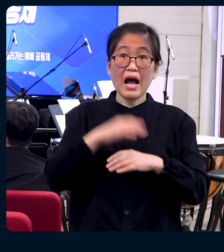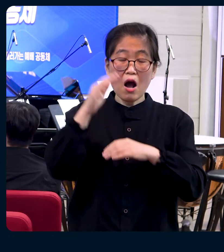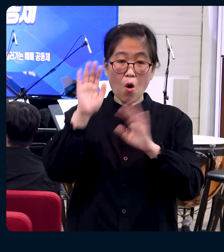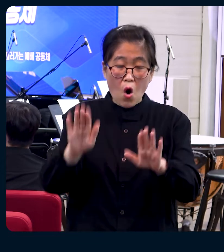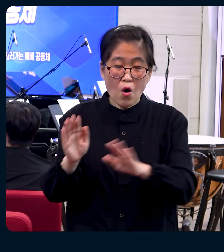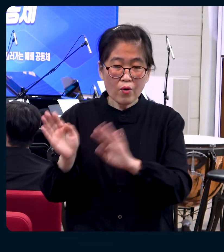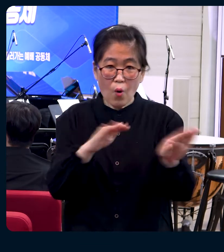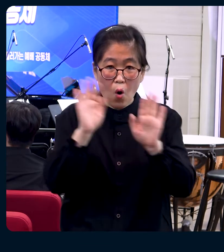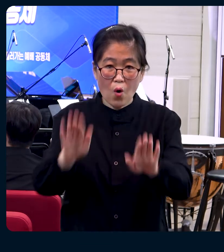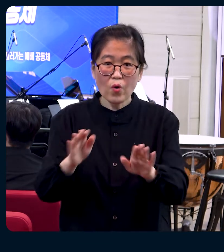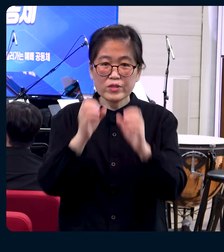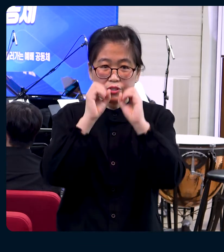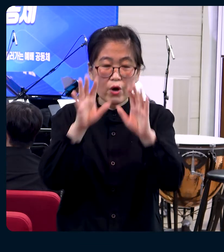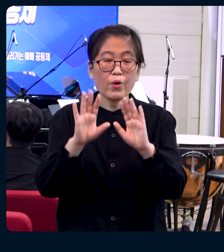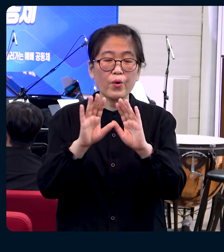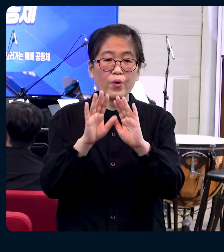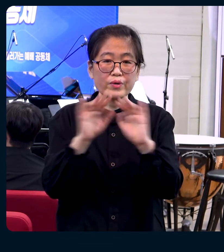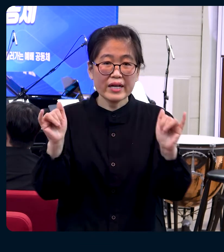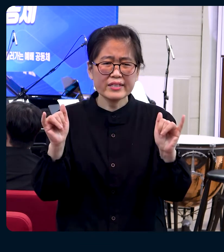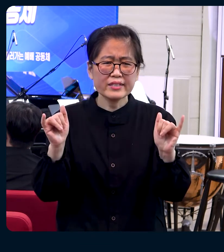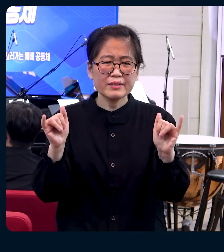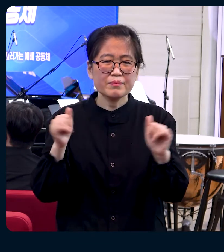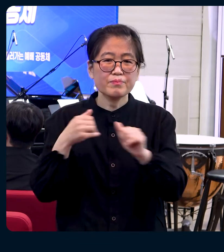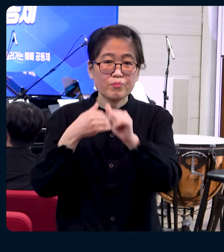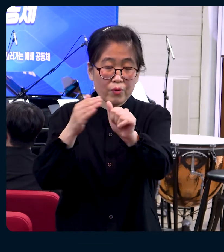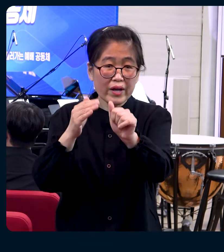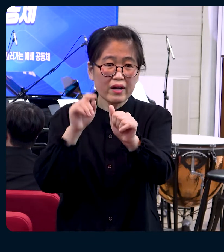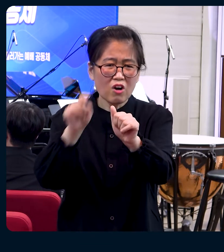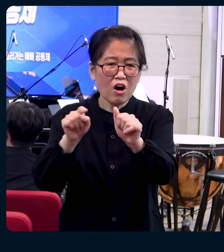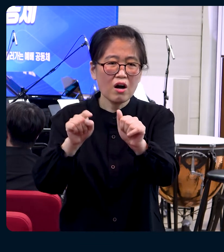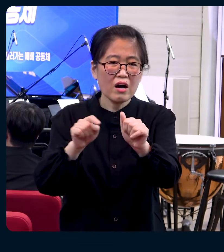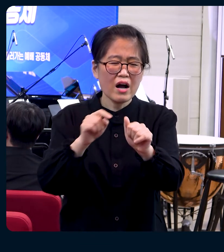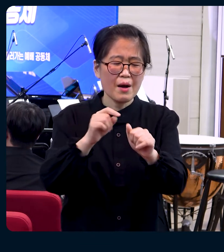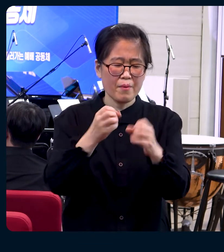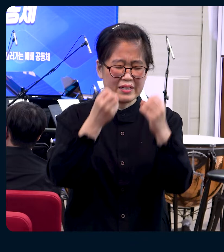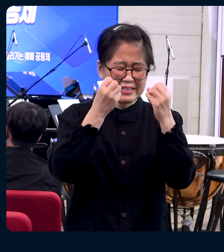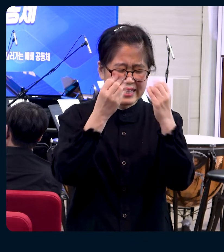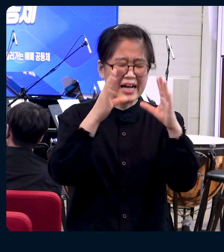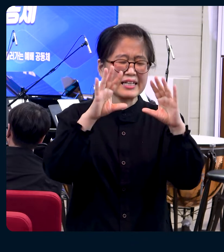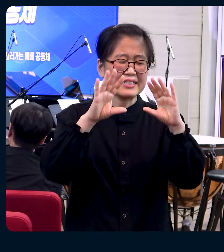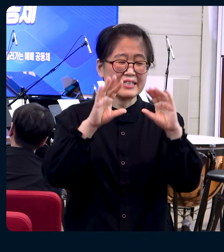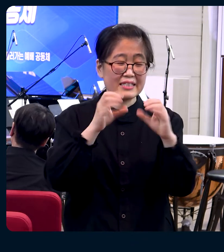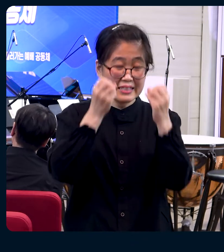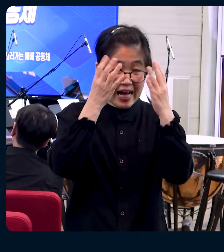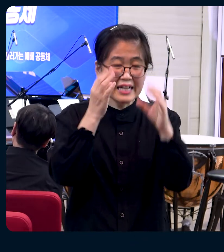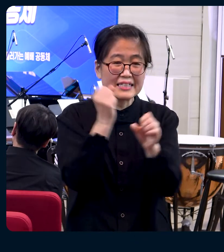오늘 선교사님들 나가시는 분 창세 전부터 준비하신 것을 부탁하시는 것입니다.